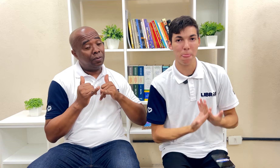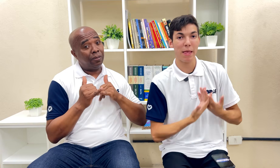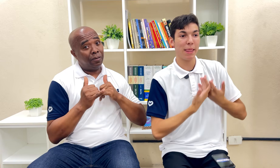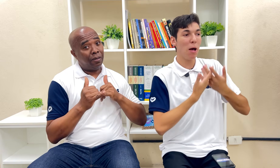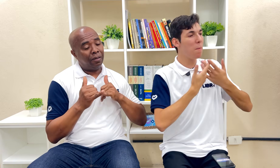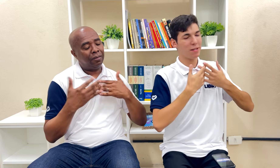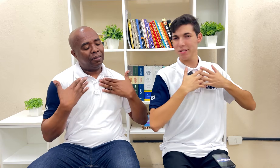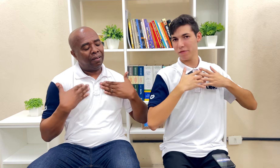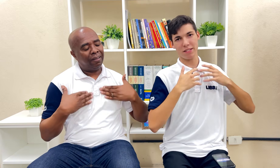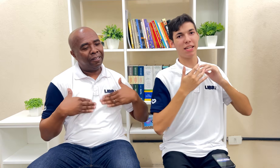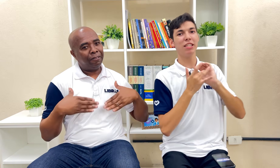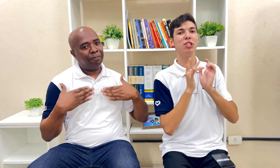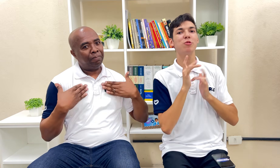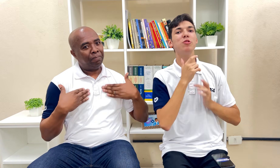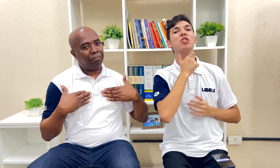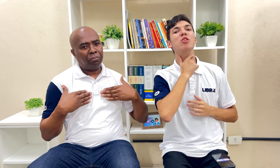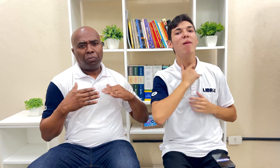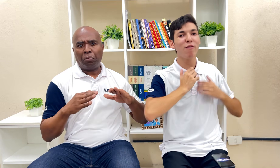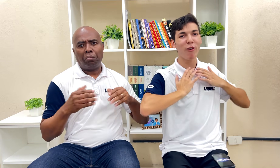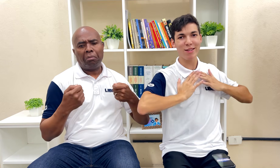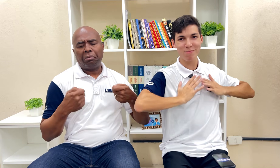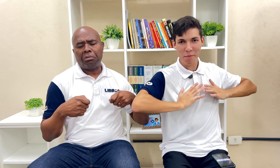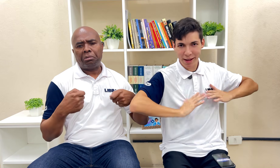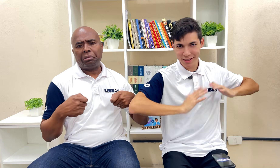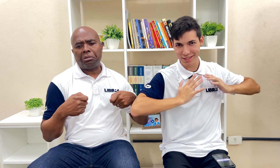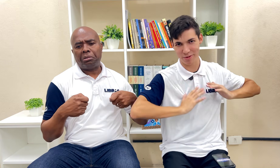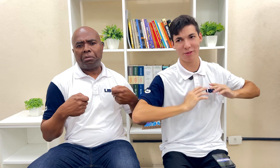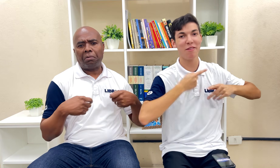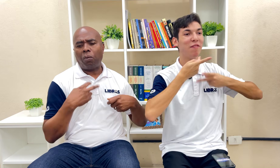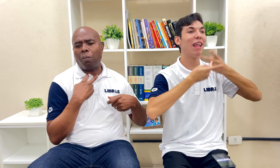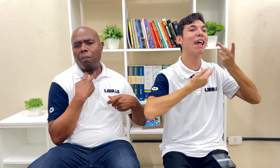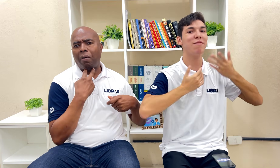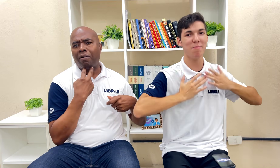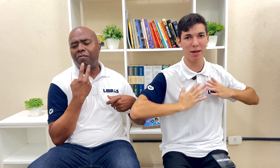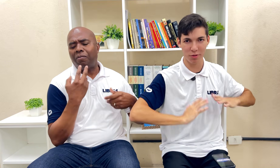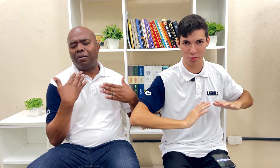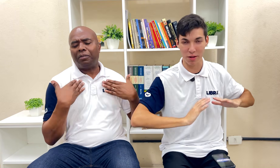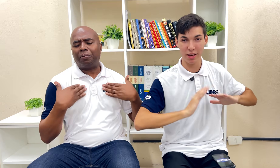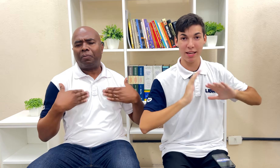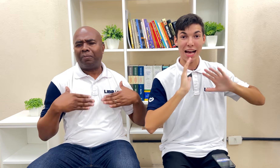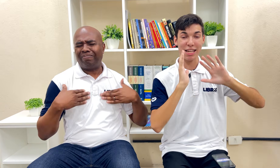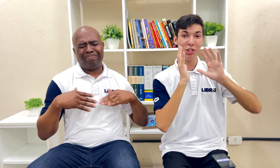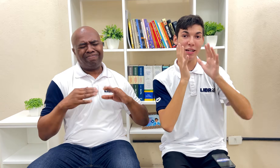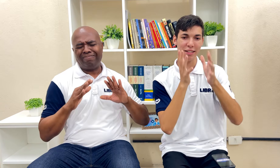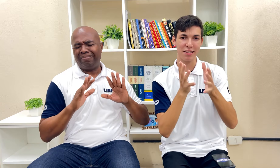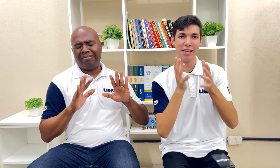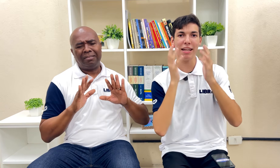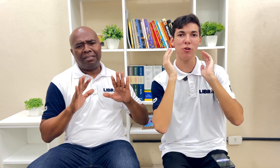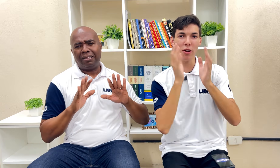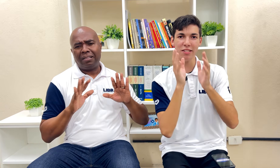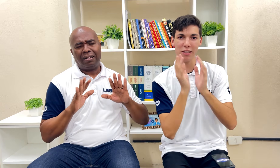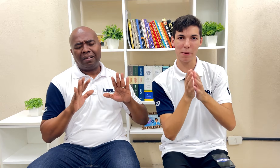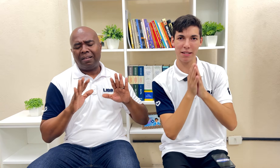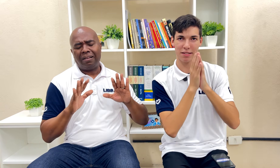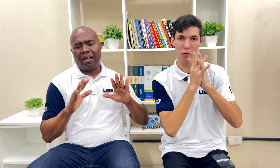Não precisa fazer que Jesus tinha uma voz mansa, ou então ele falava manso. A gente vai trazer na nossa interpretação